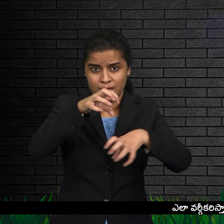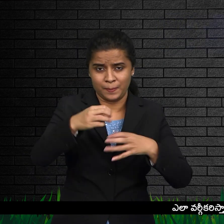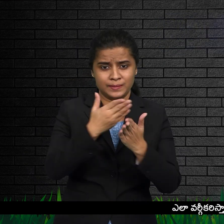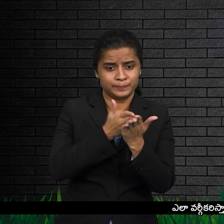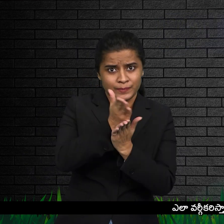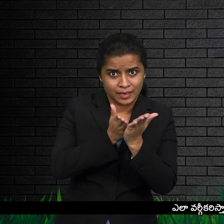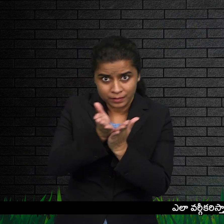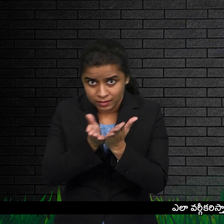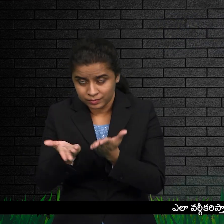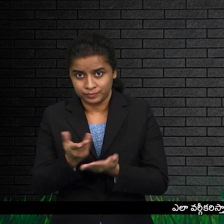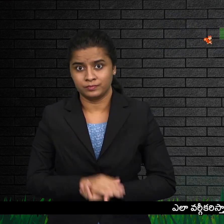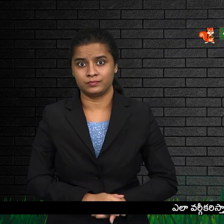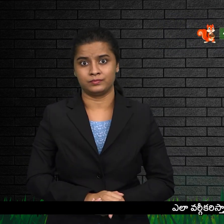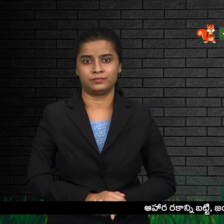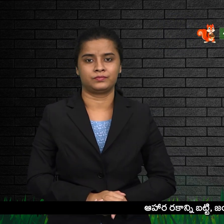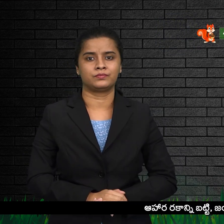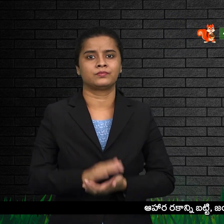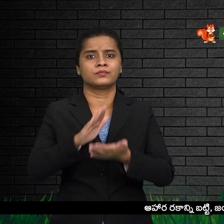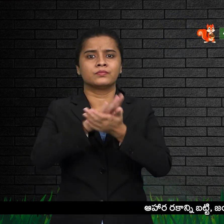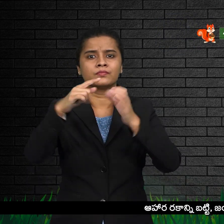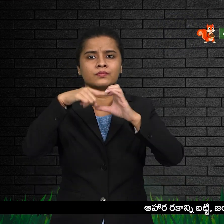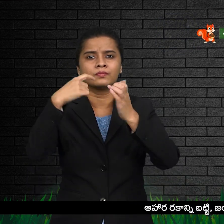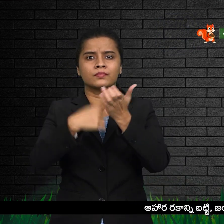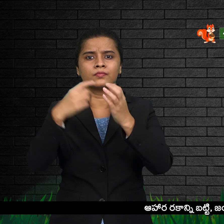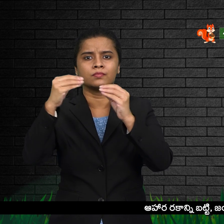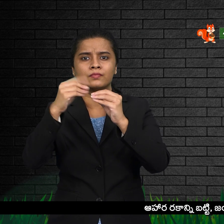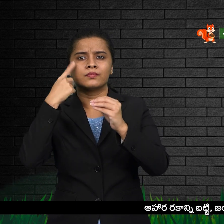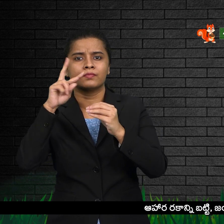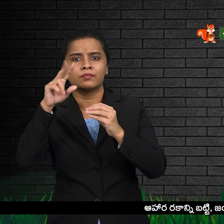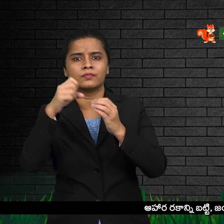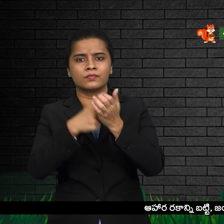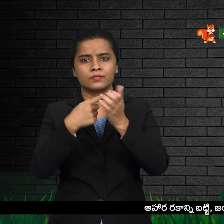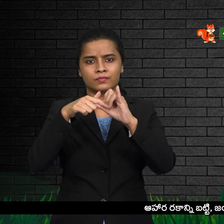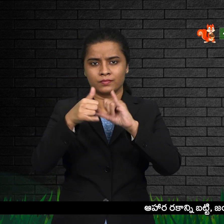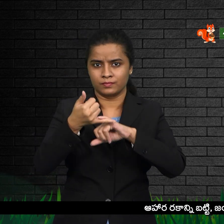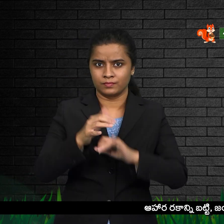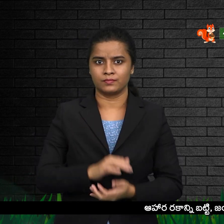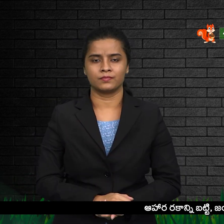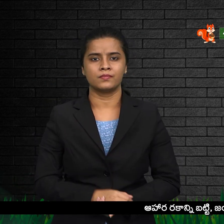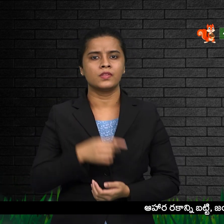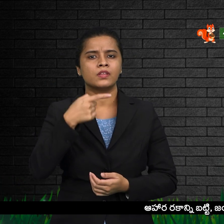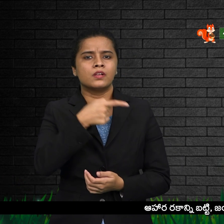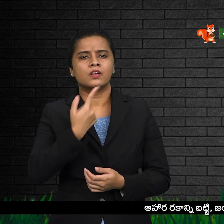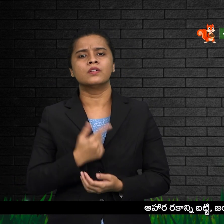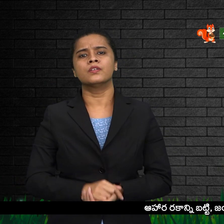ఎలా వర్గీకరిస్తారో మీరు తెలుసుకోవాలి. ఆహార రకాన్ని బట్టి జంతువులను ఇలా